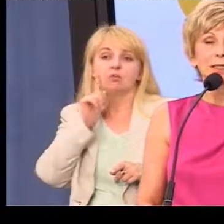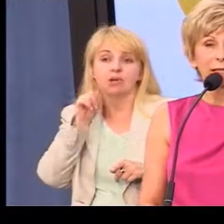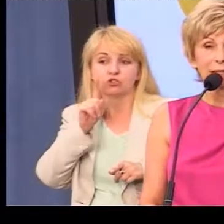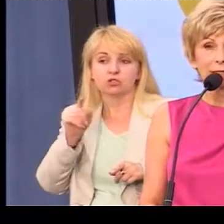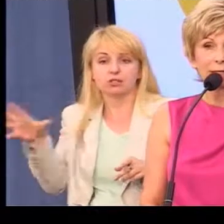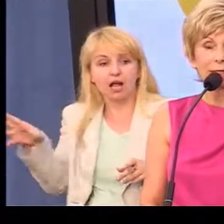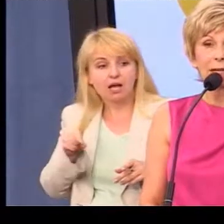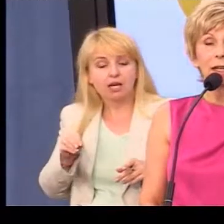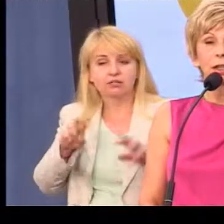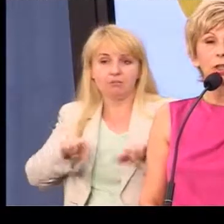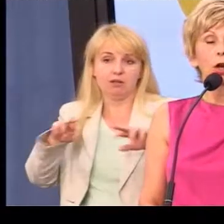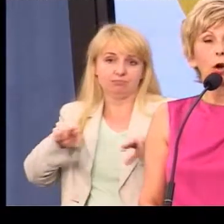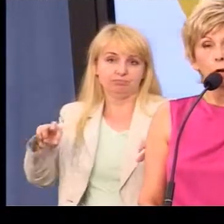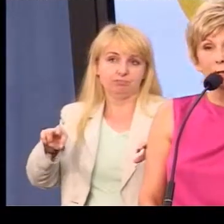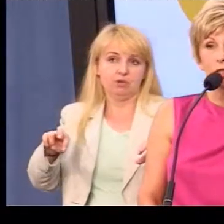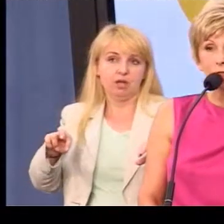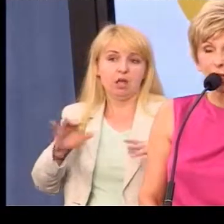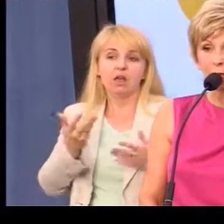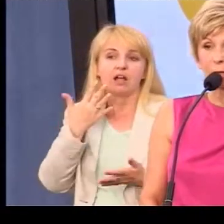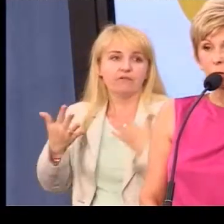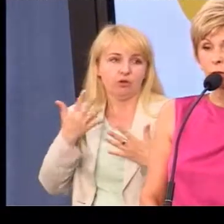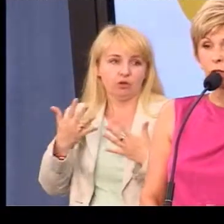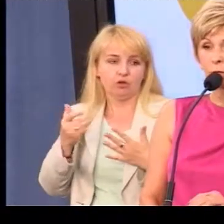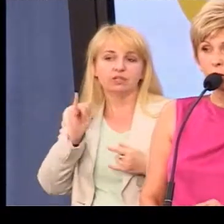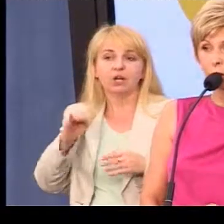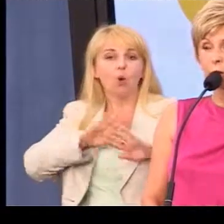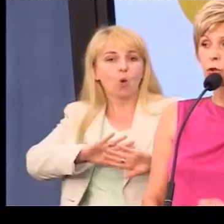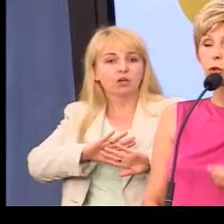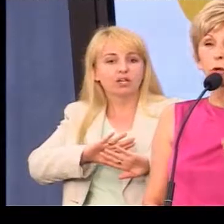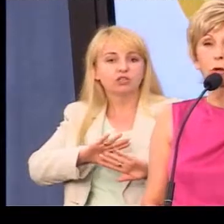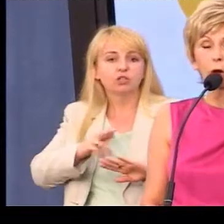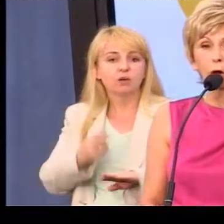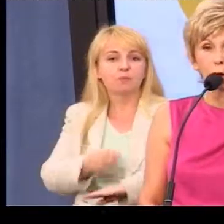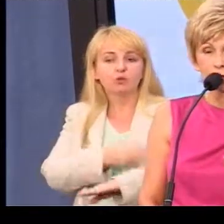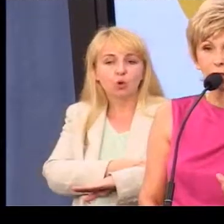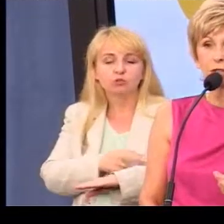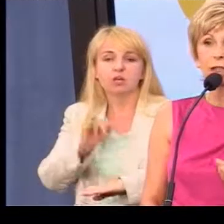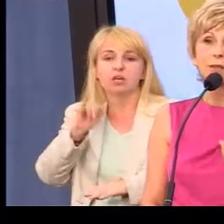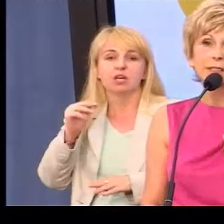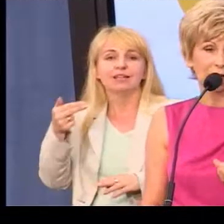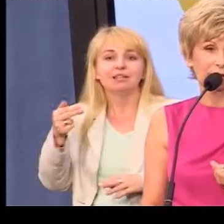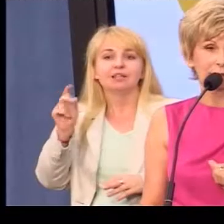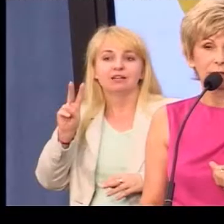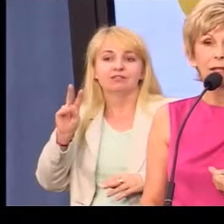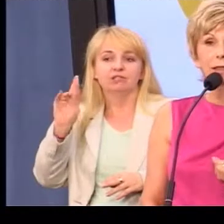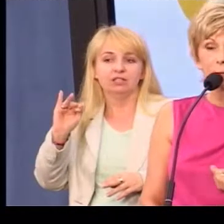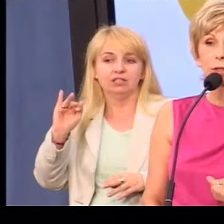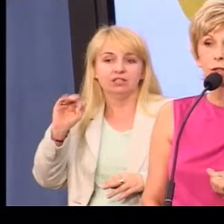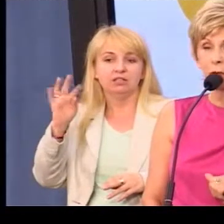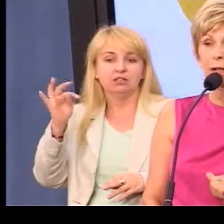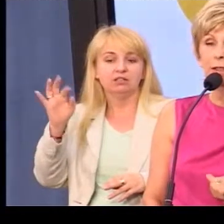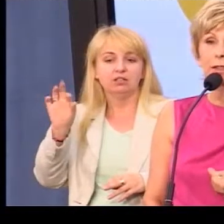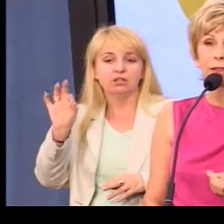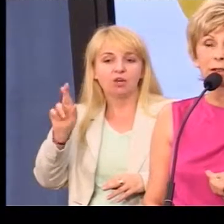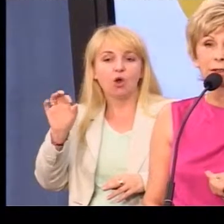jest standaryzacja i ograniczenie metody in vitro do koniecznych wskazań, tam